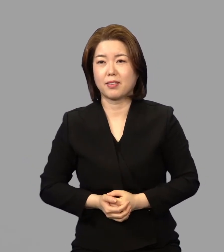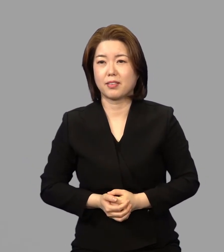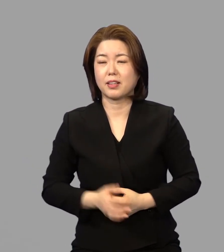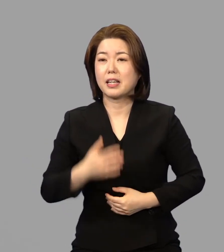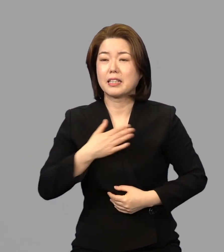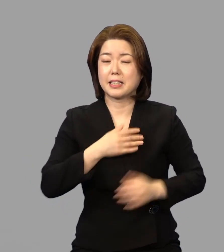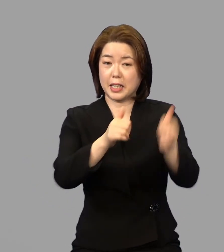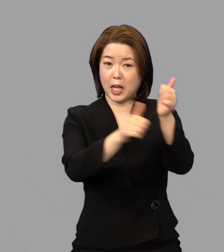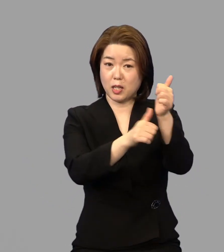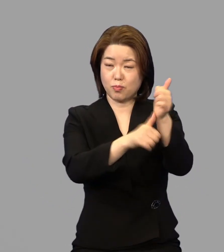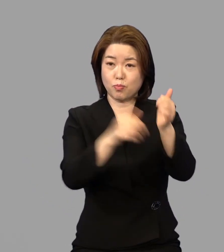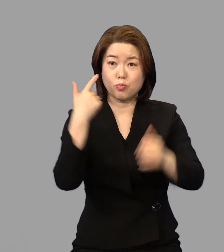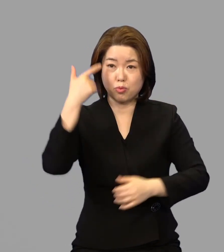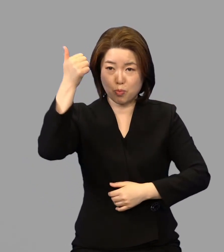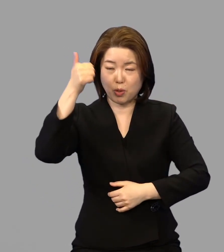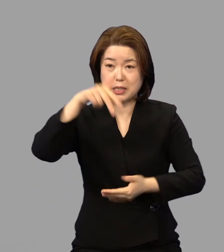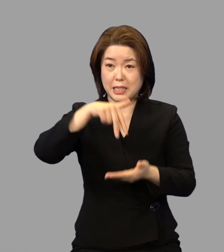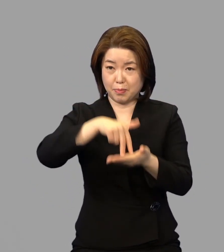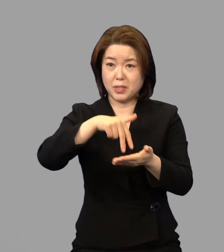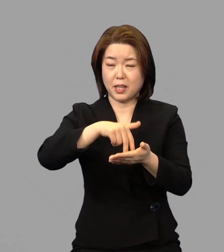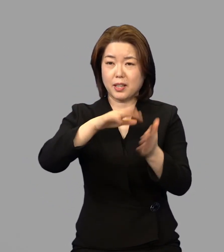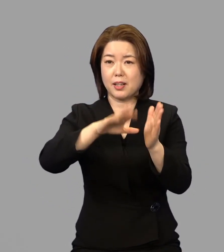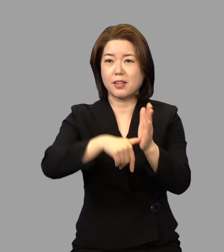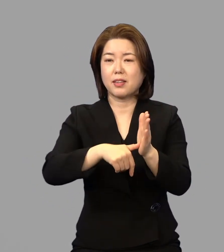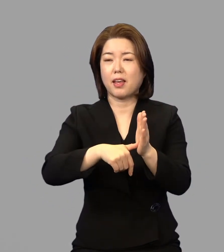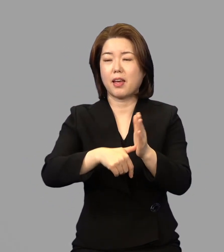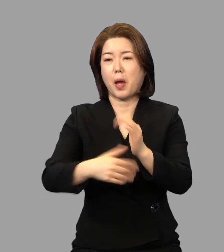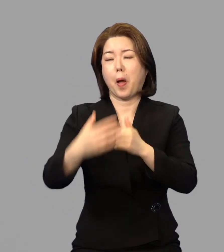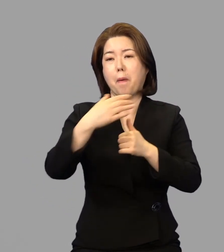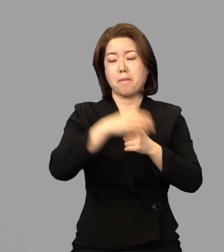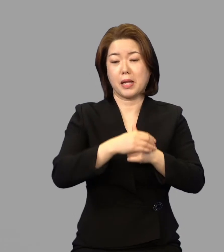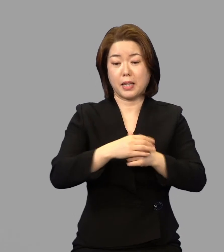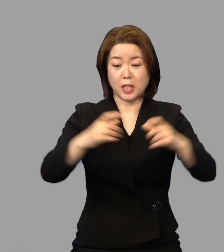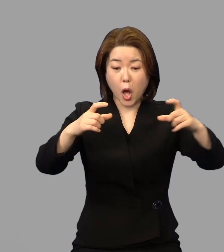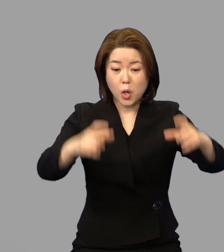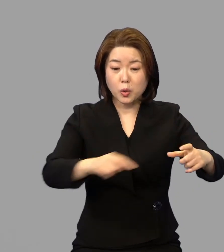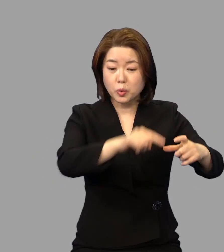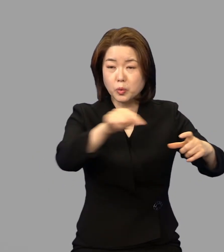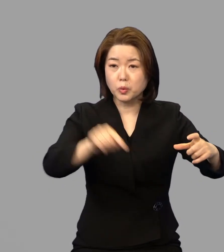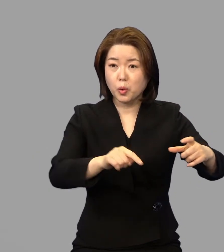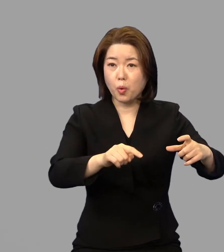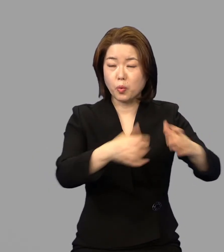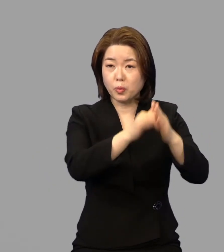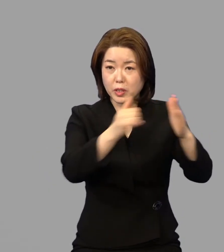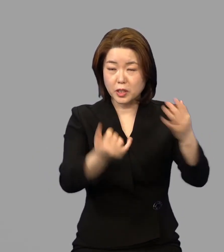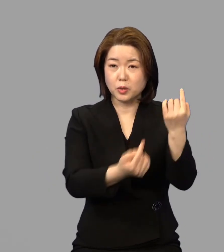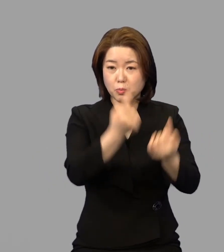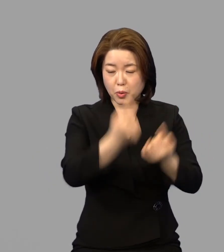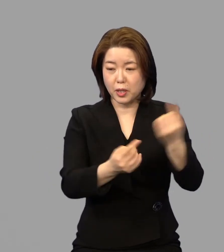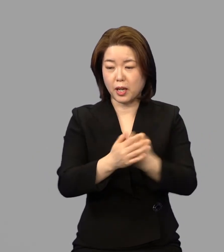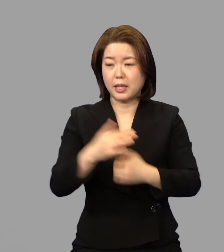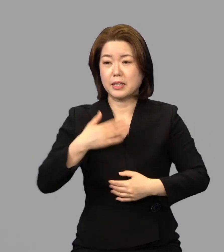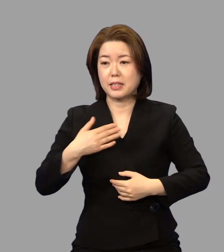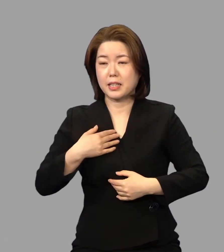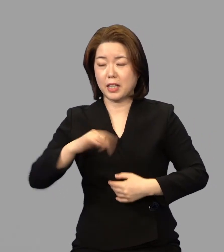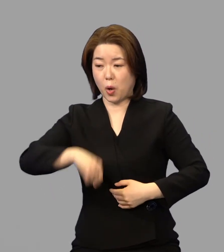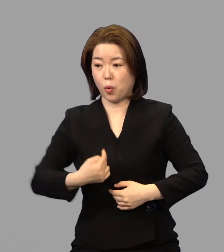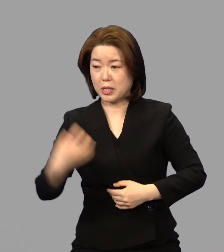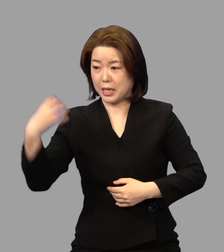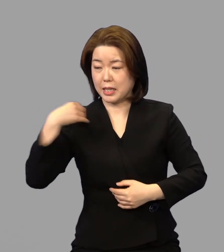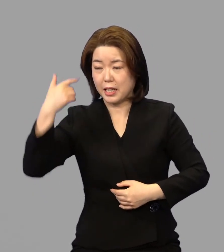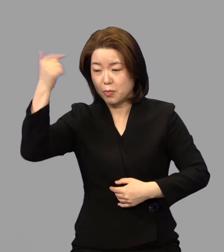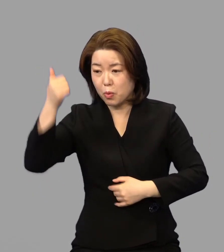제가 부목사로 있을 때 제가 맡았던 교구 식구들보다 제가 담임 나갔던 교회는 비교도 안